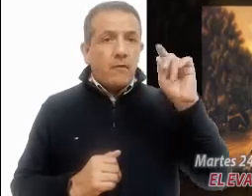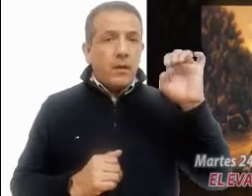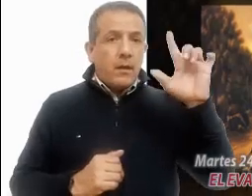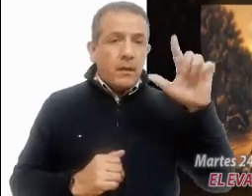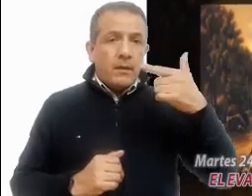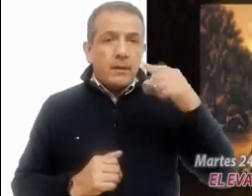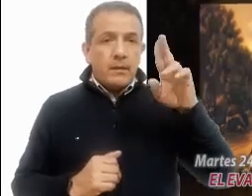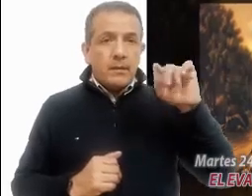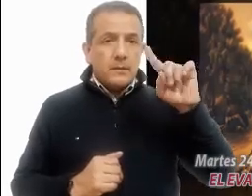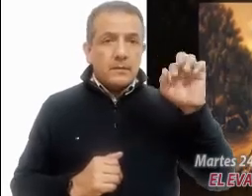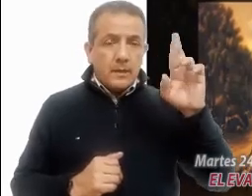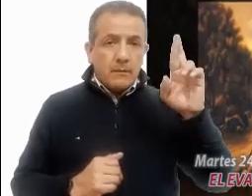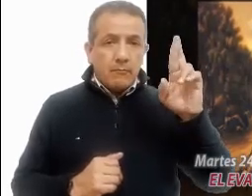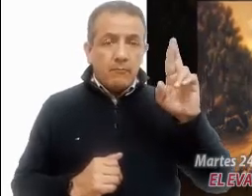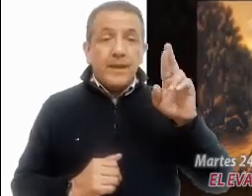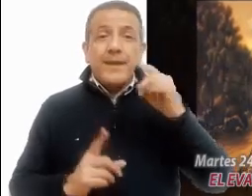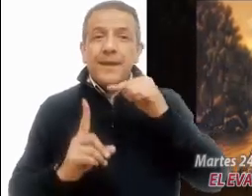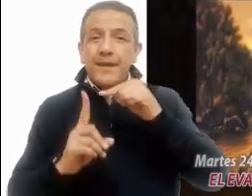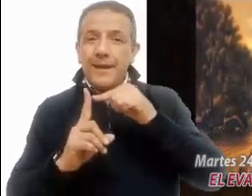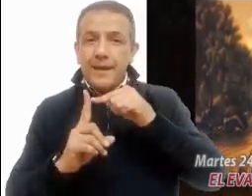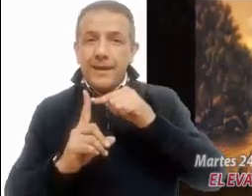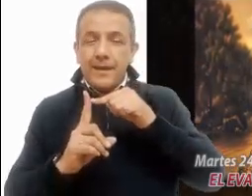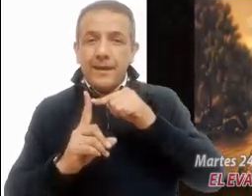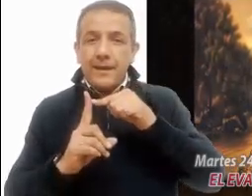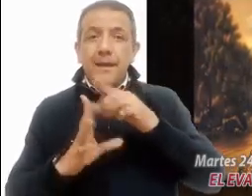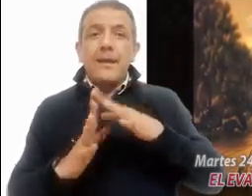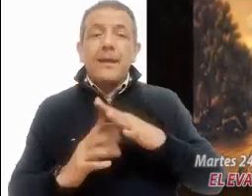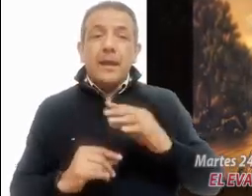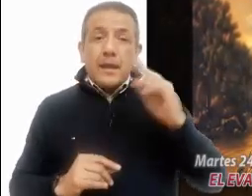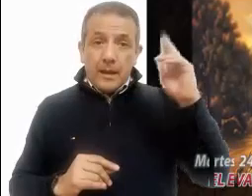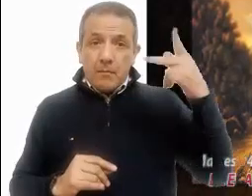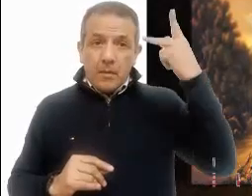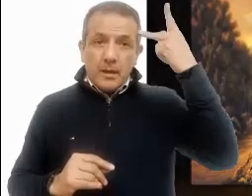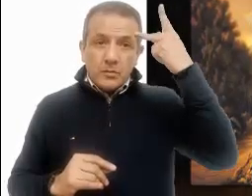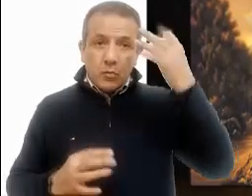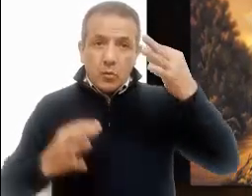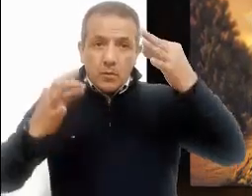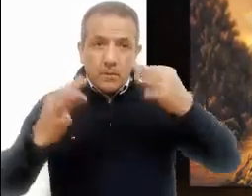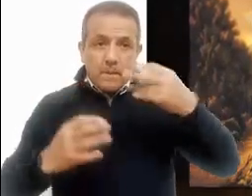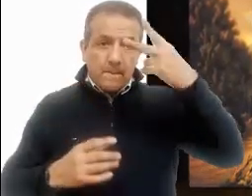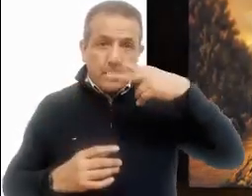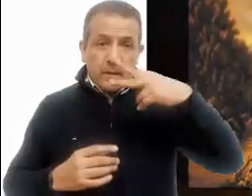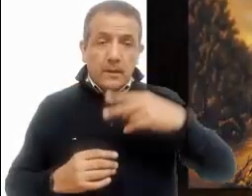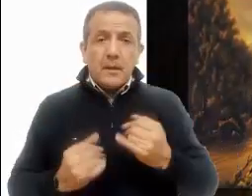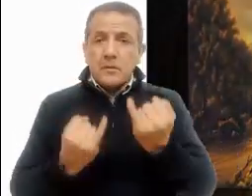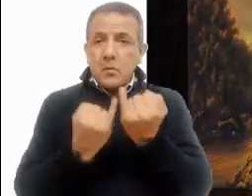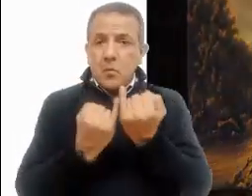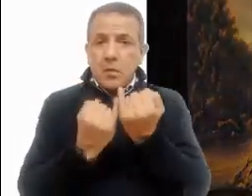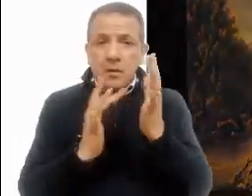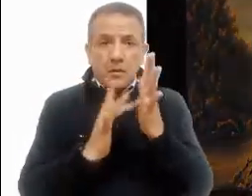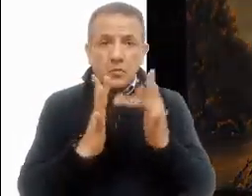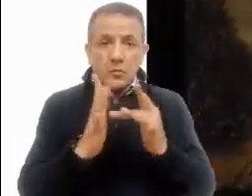de contemplar a Jesús como pastor. El Evangelio nos dice que Jesús conoce a sus